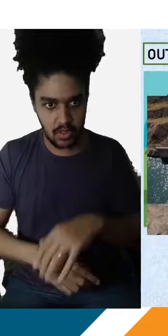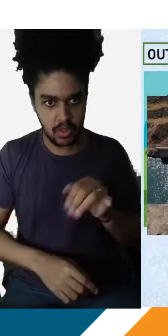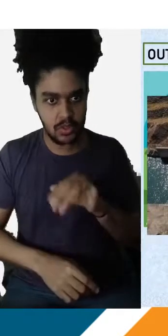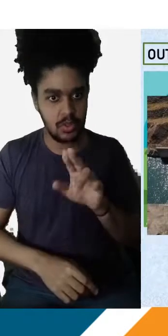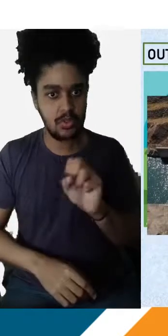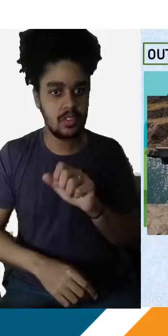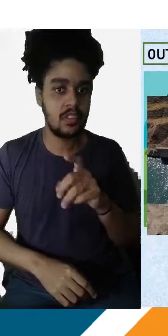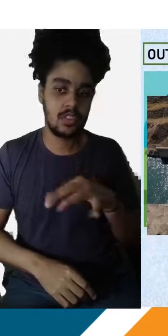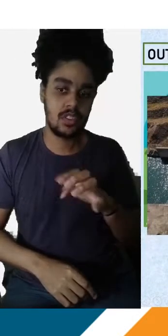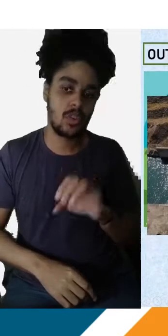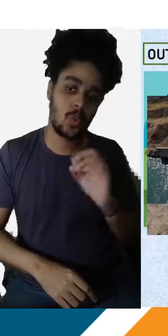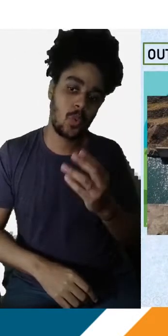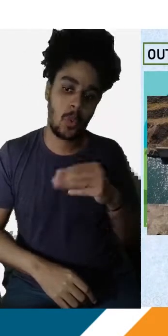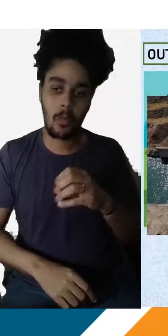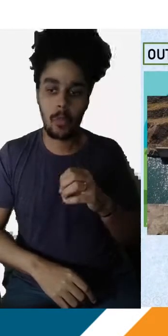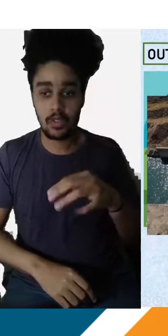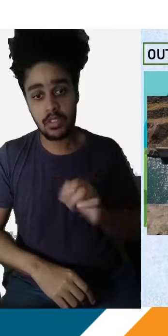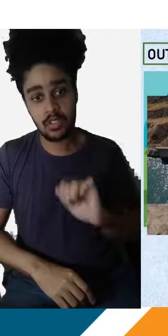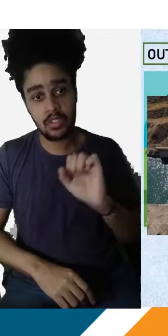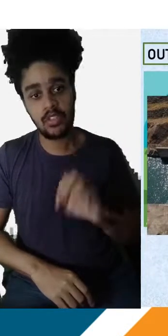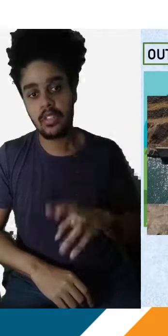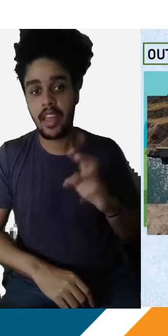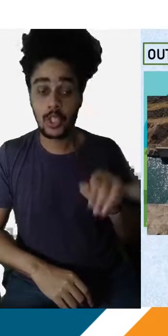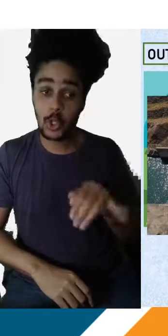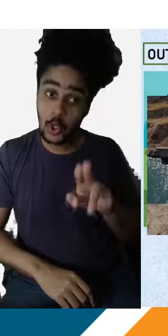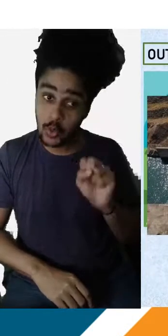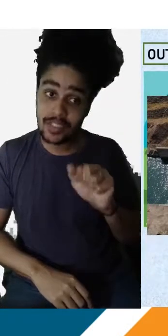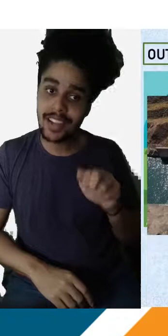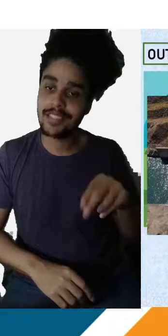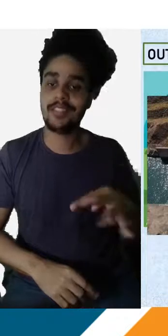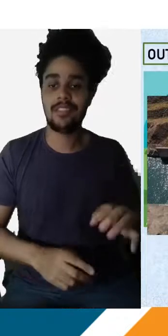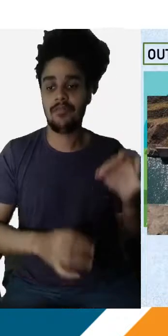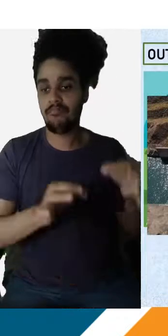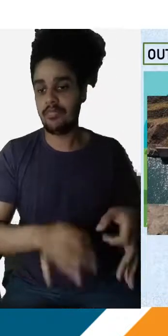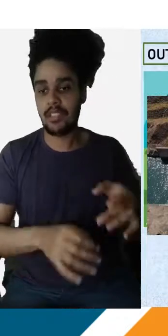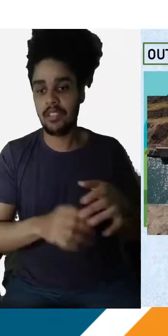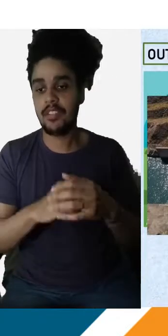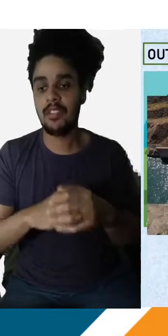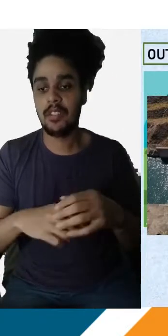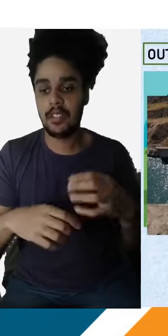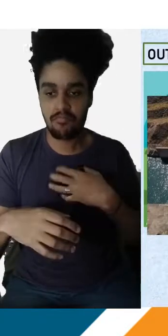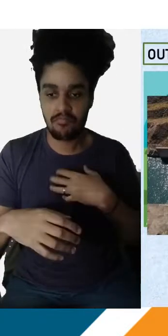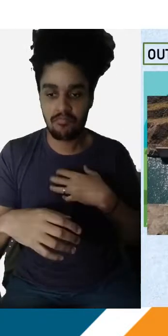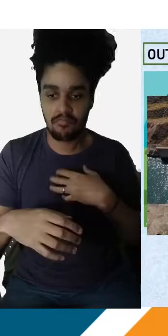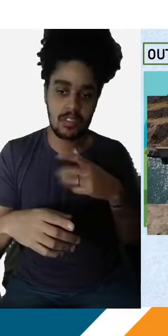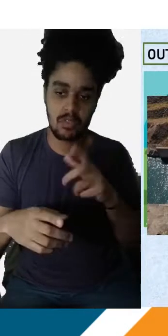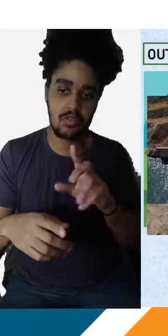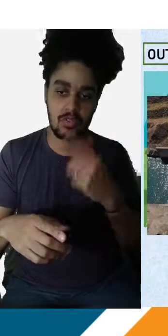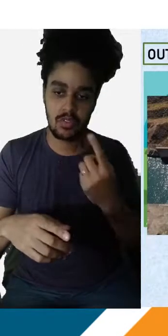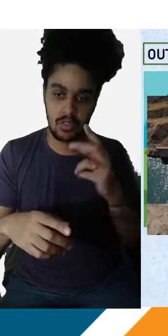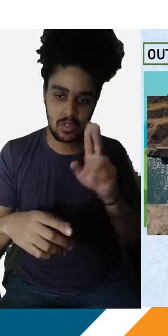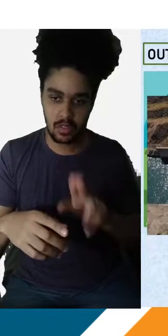montante da barragem? Ele está a jusante. Então é nesse sentido, é nesse esquema que a gente se utiliza muitas